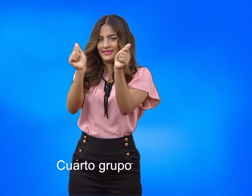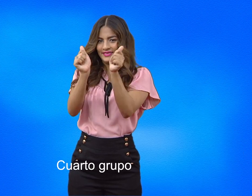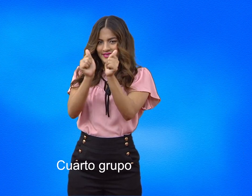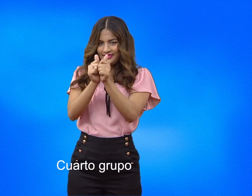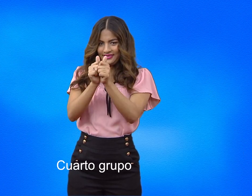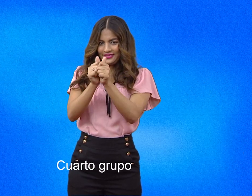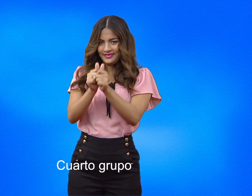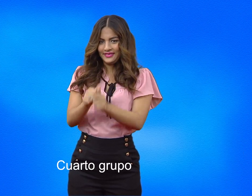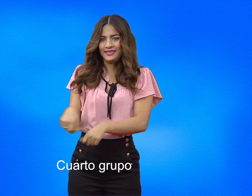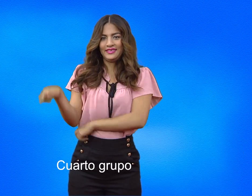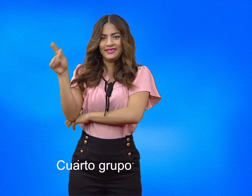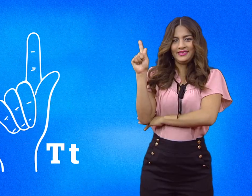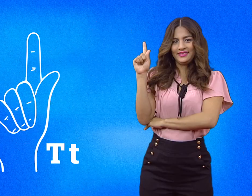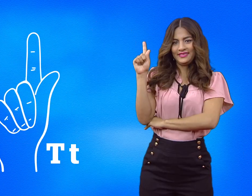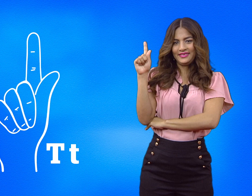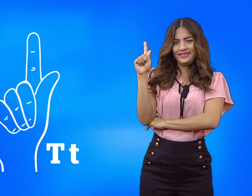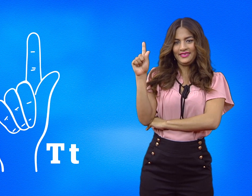Cuarto grupo.